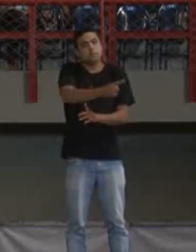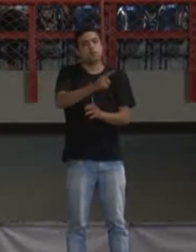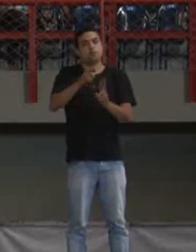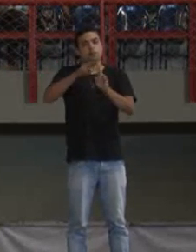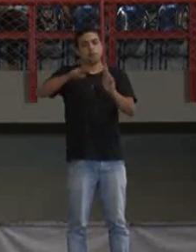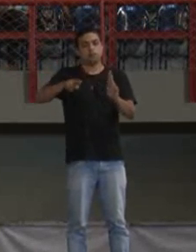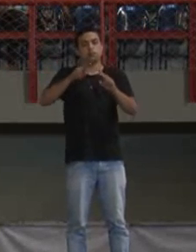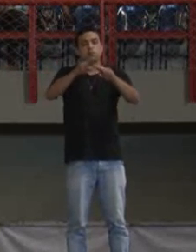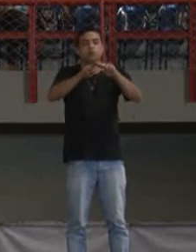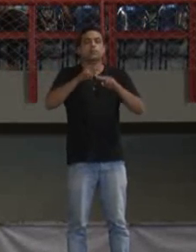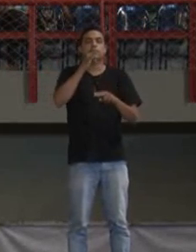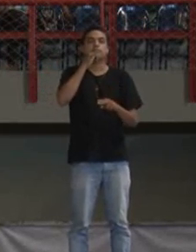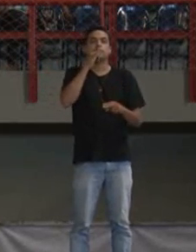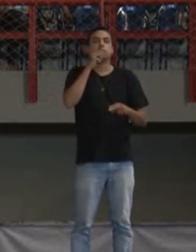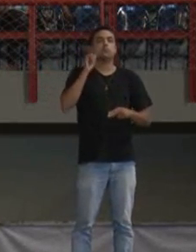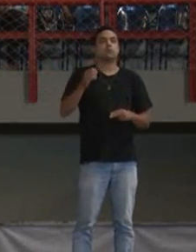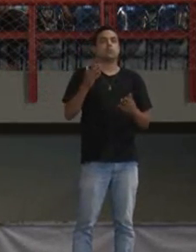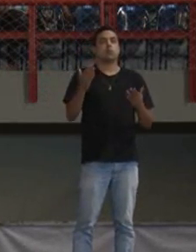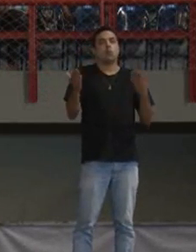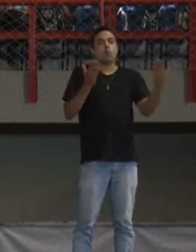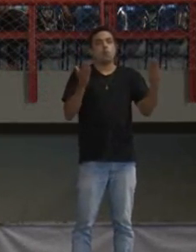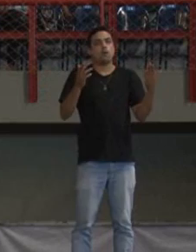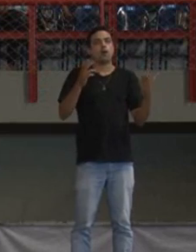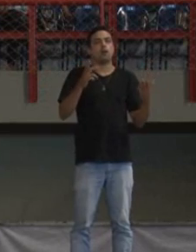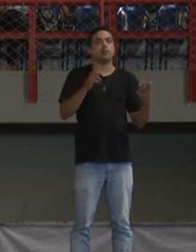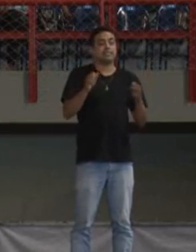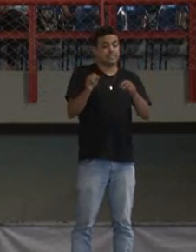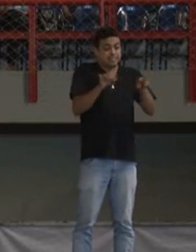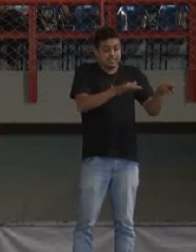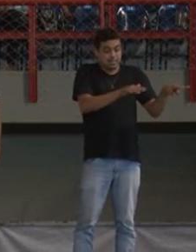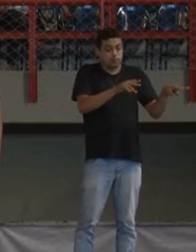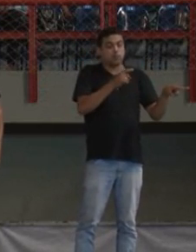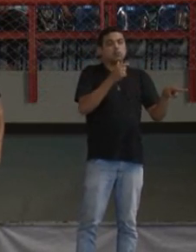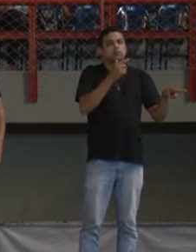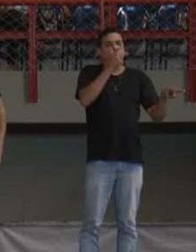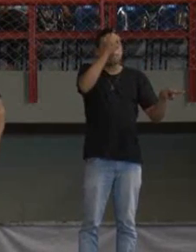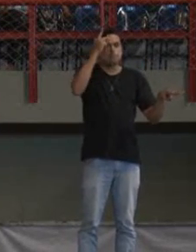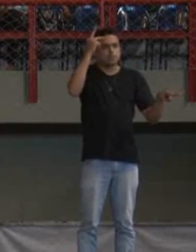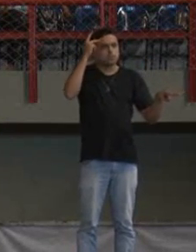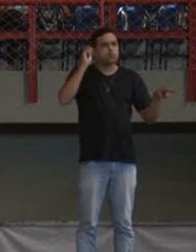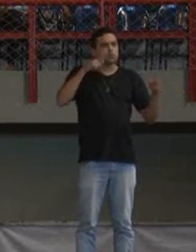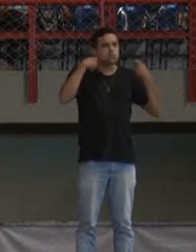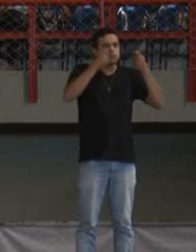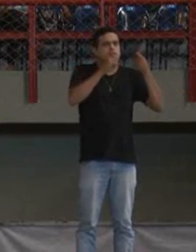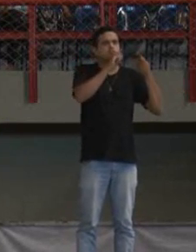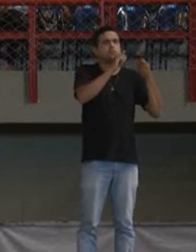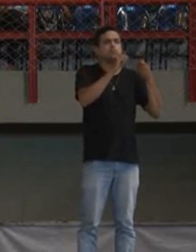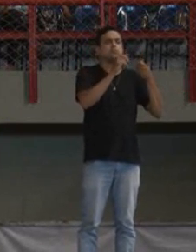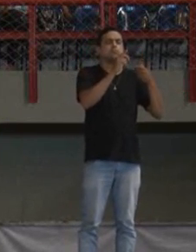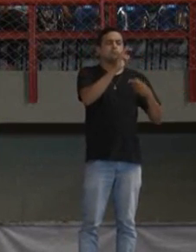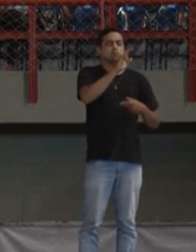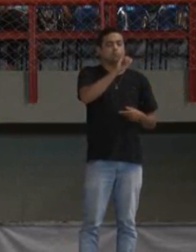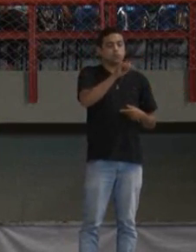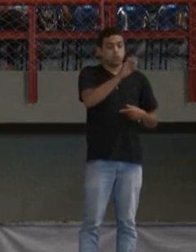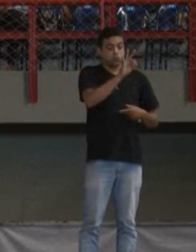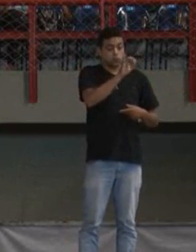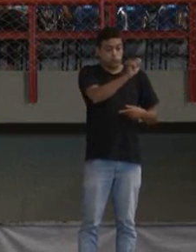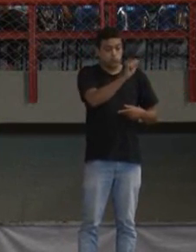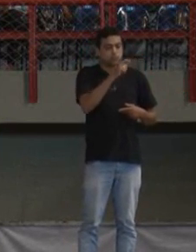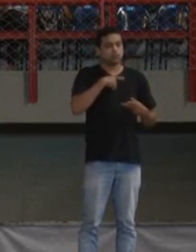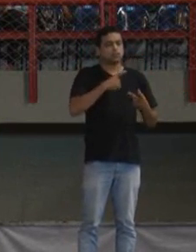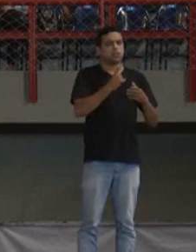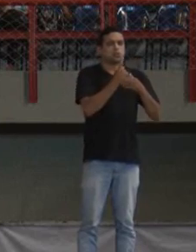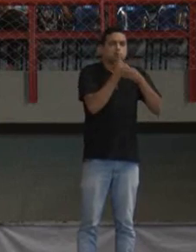eu comparar com esse jesuíta que esteve por aqui essa semana, um jesuíta que tomou chimarrão com o povo, visitou a casa